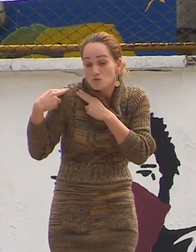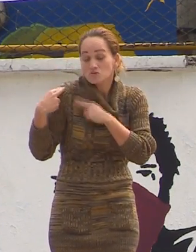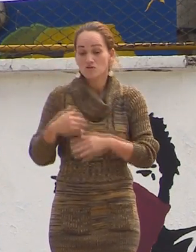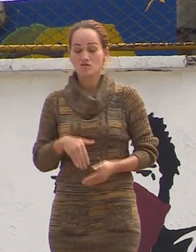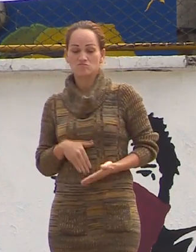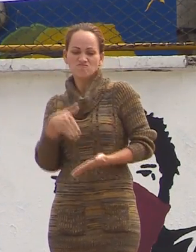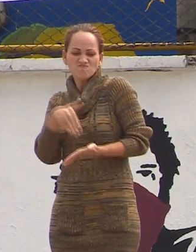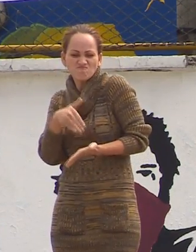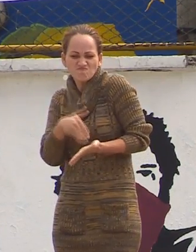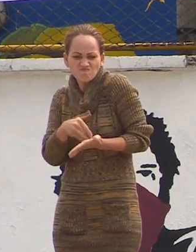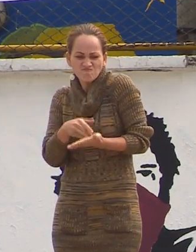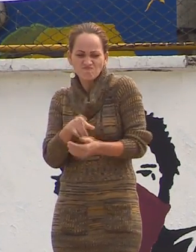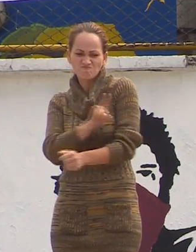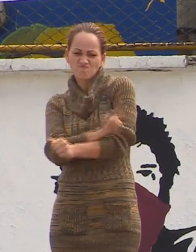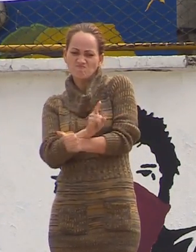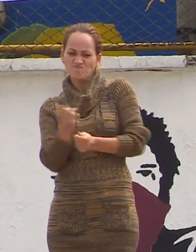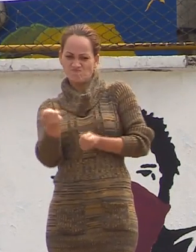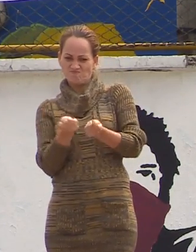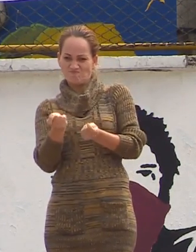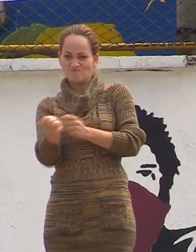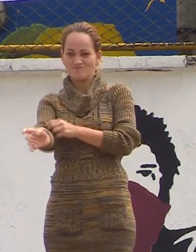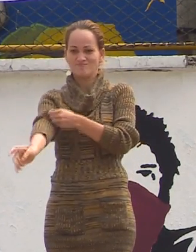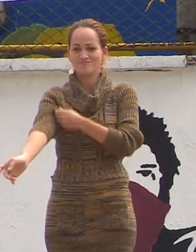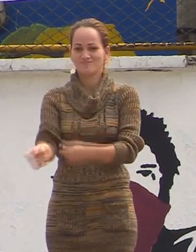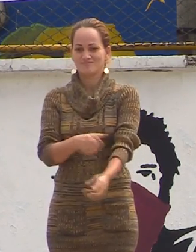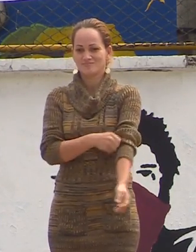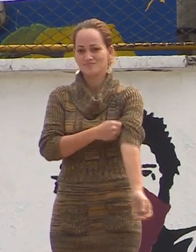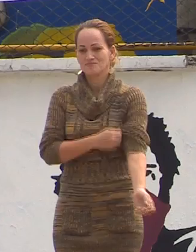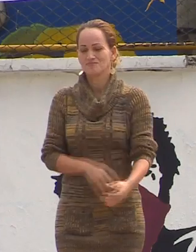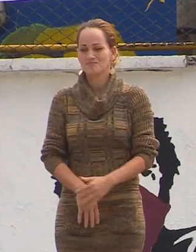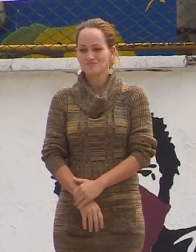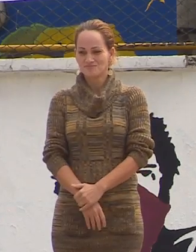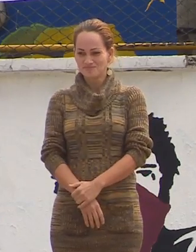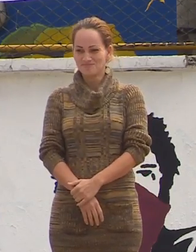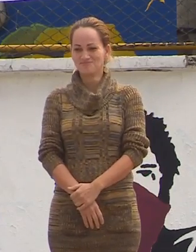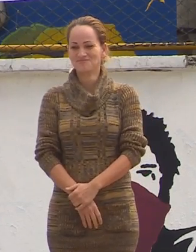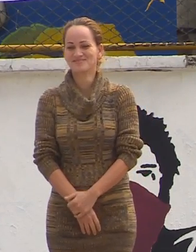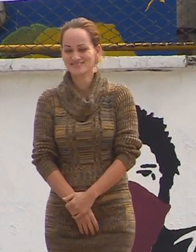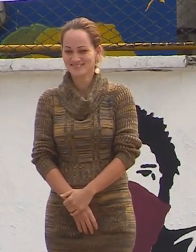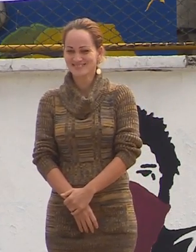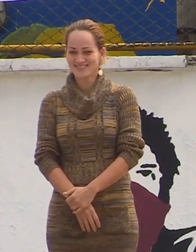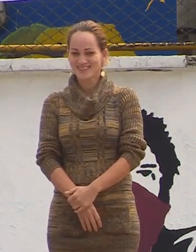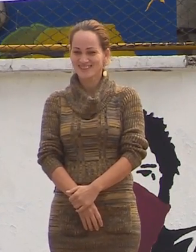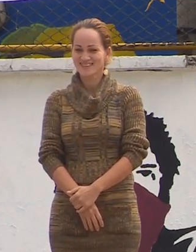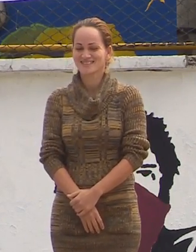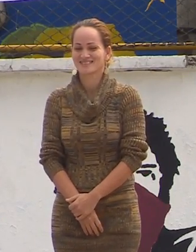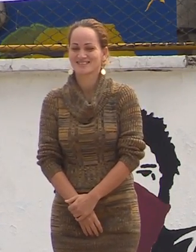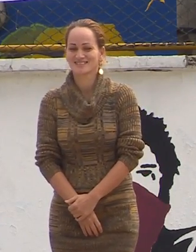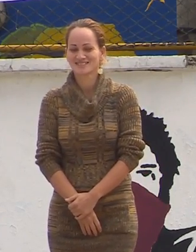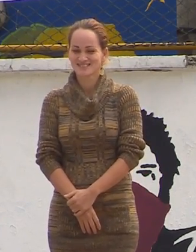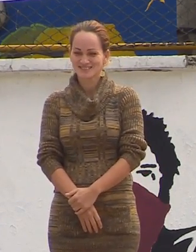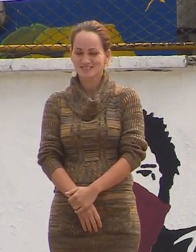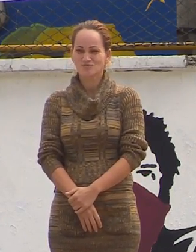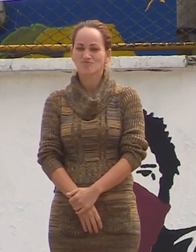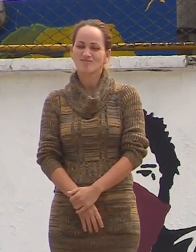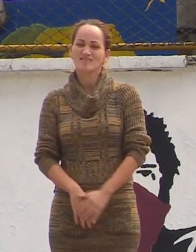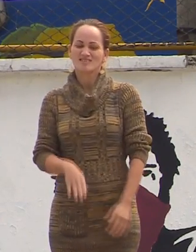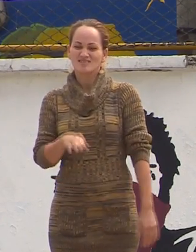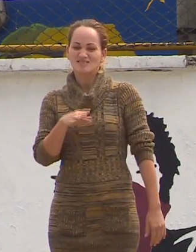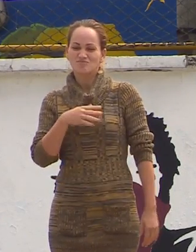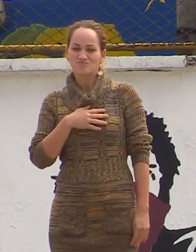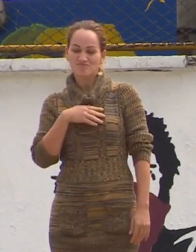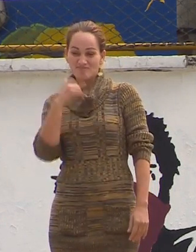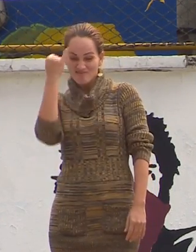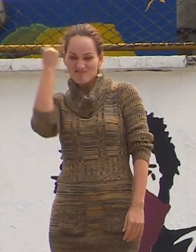y reguladora, como lo plantea Carlos Escriar,